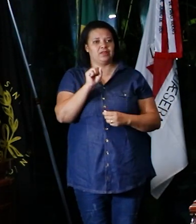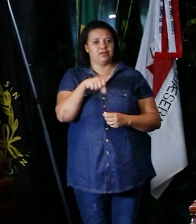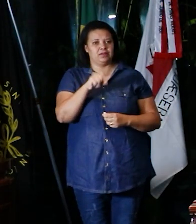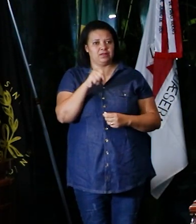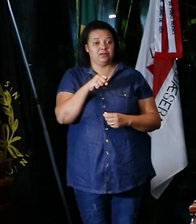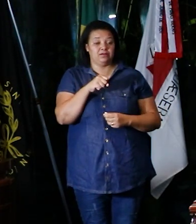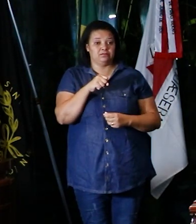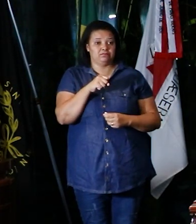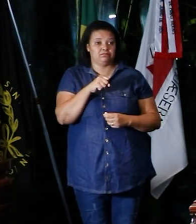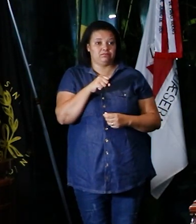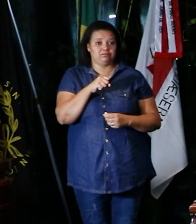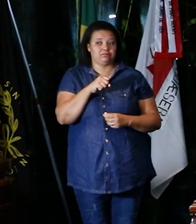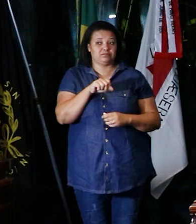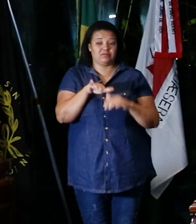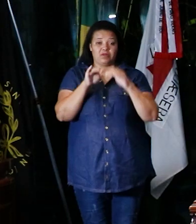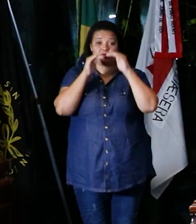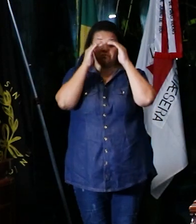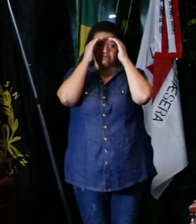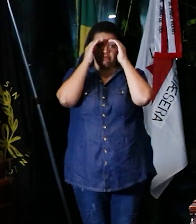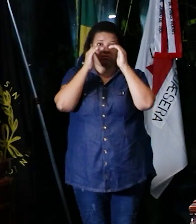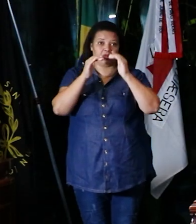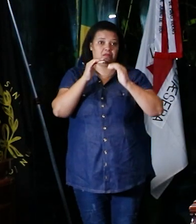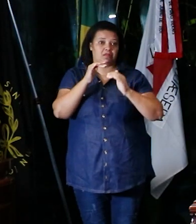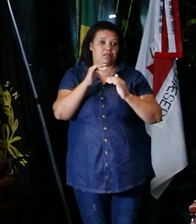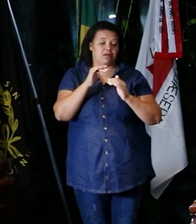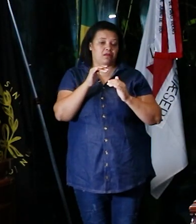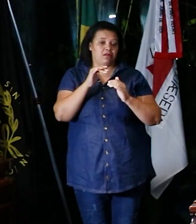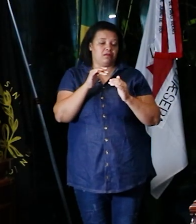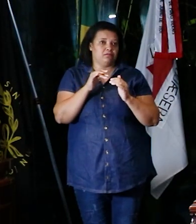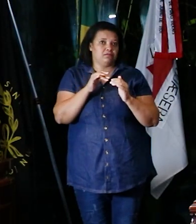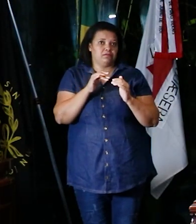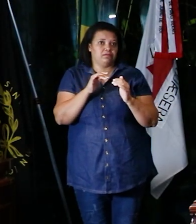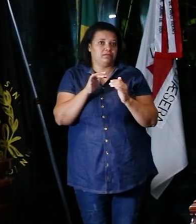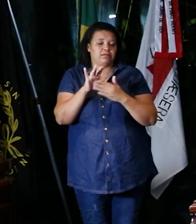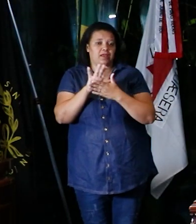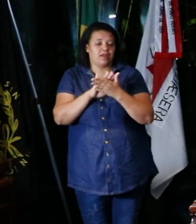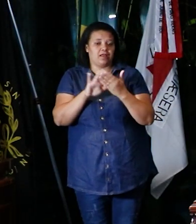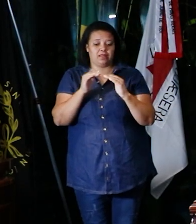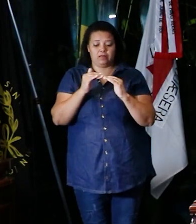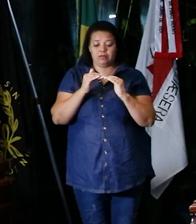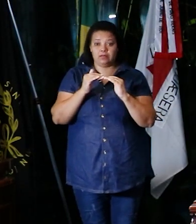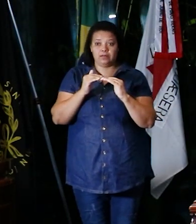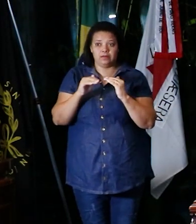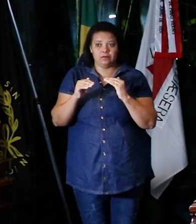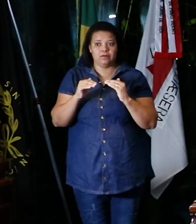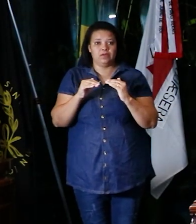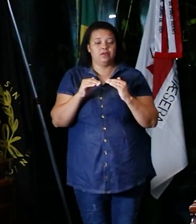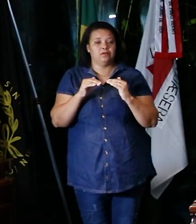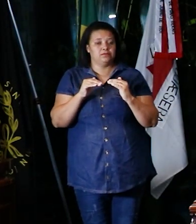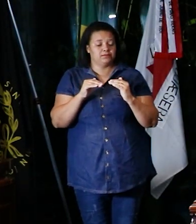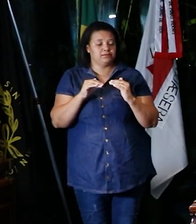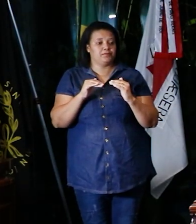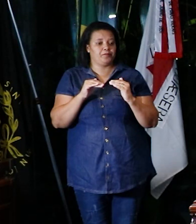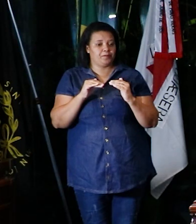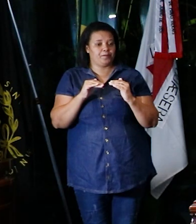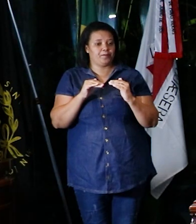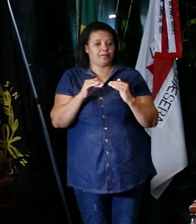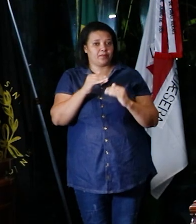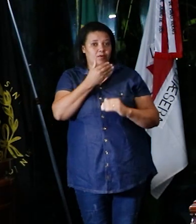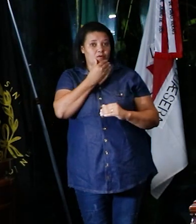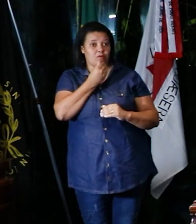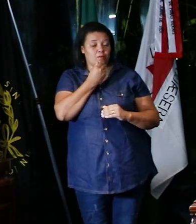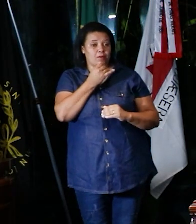um insubordinado, por princípio, ou apenas aquele sujeito que quer encontrar os